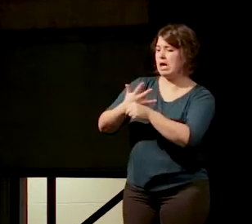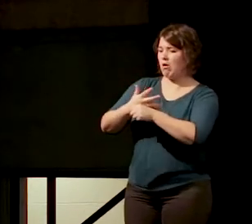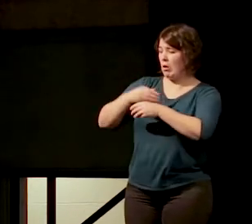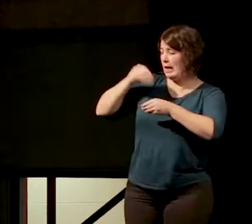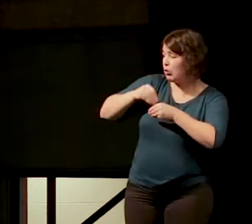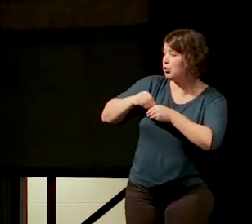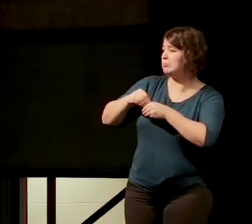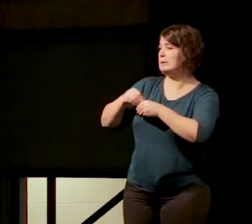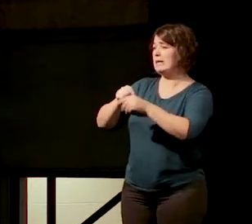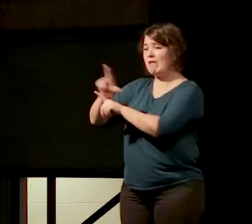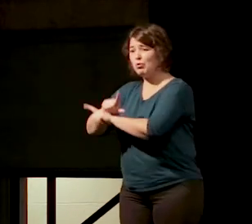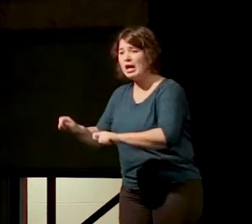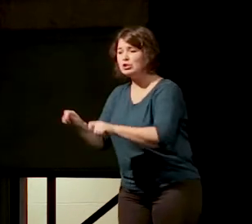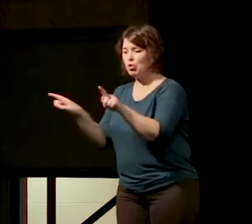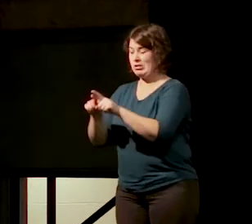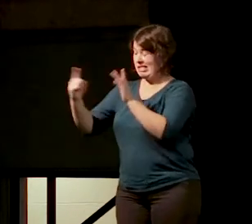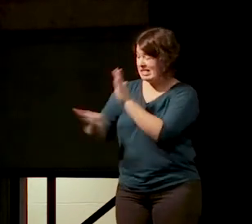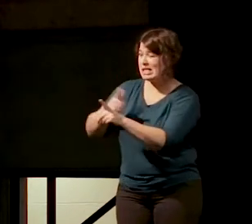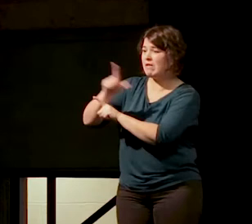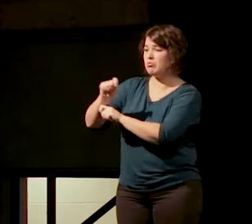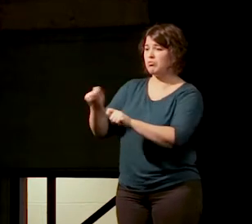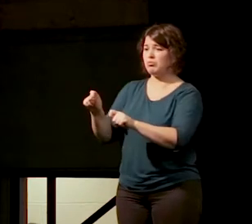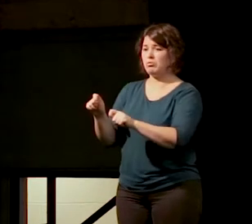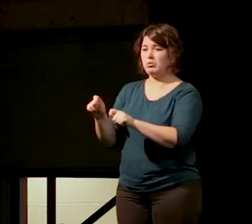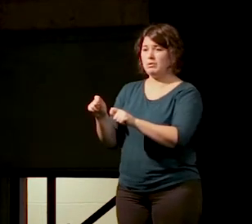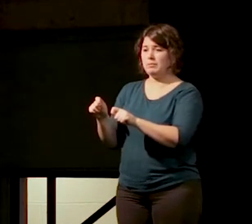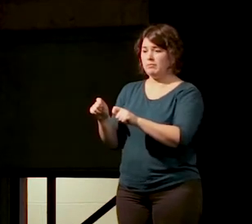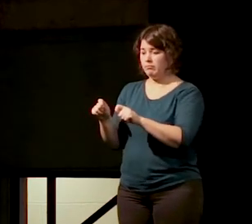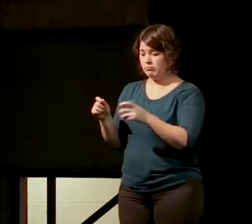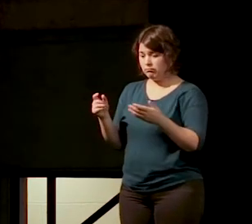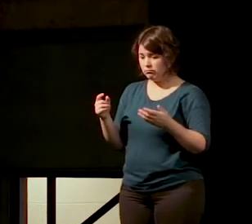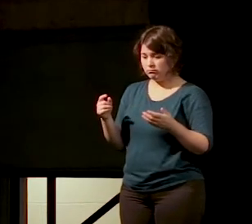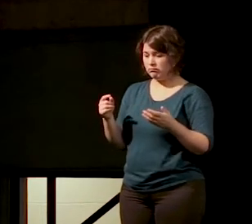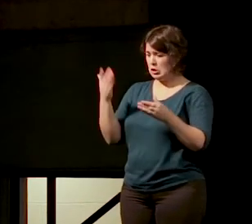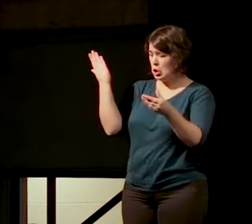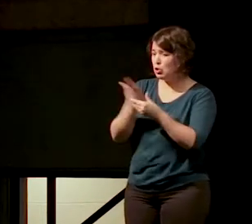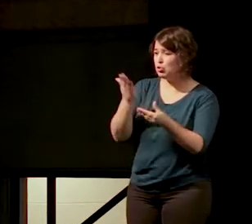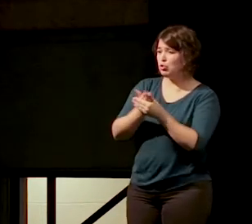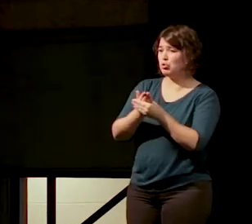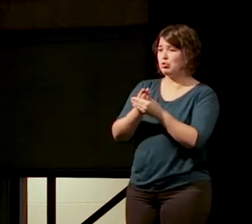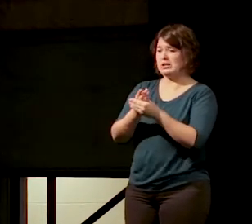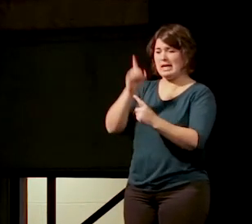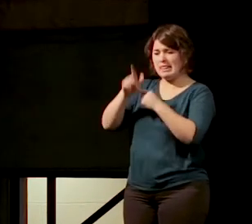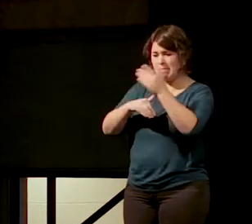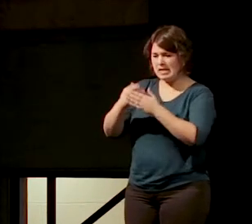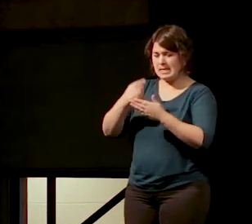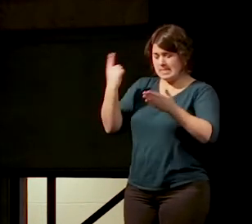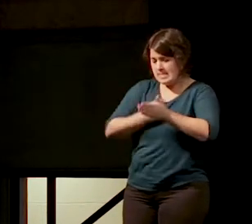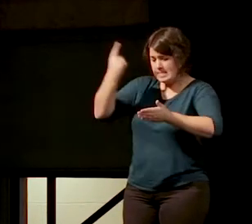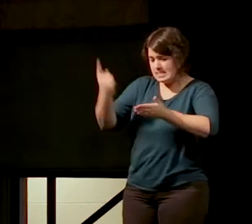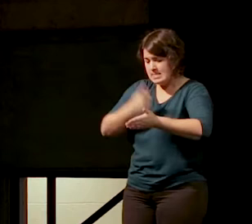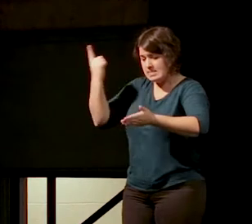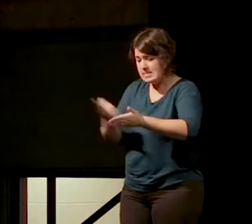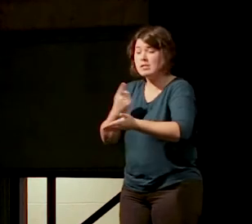d'économies, d'évaluation et de réévaluation. 1000 fois nous remettons chaque dossier sur le métier. C'est